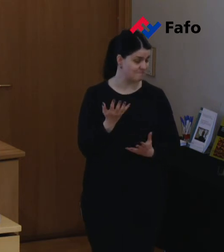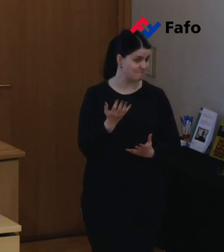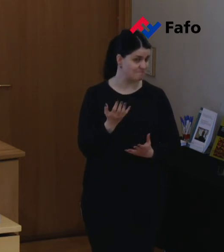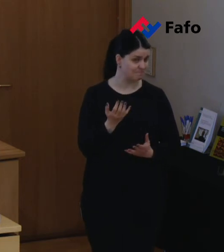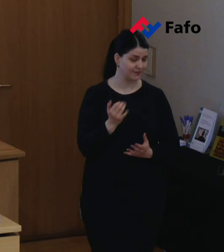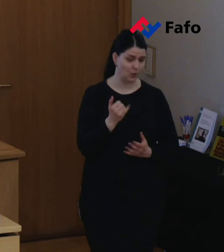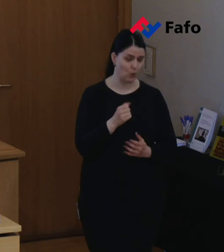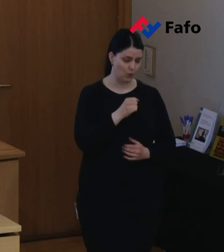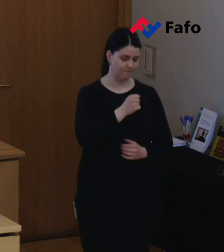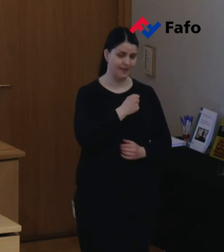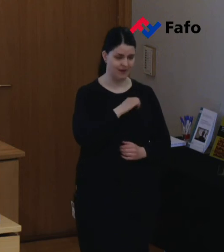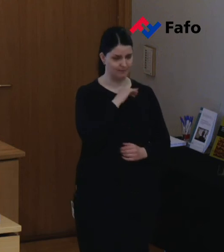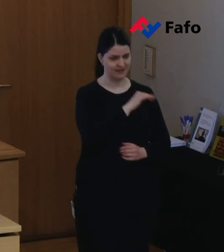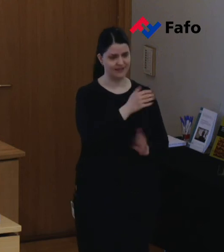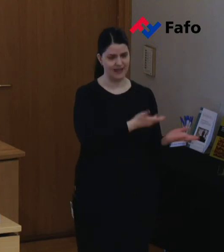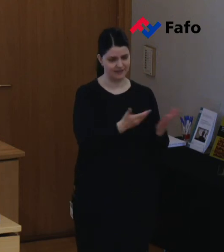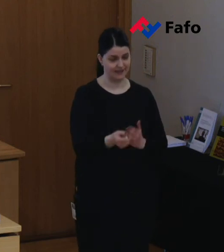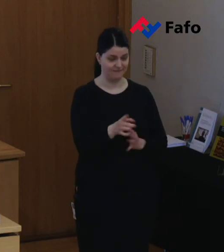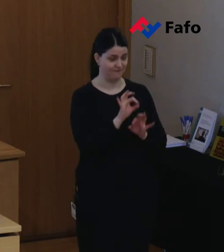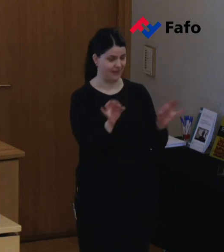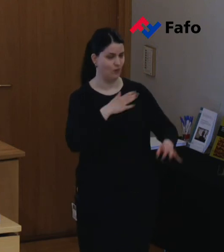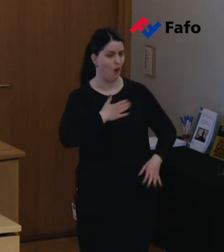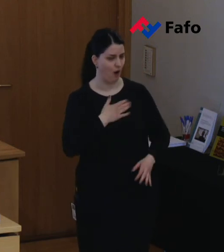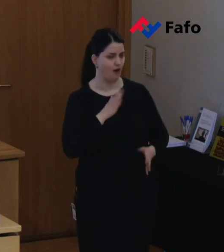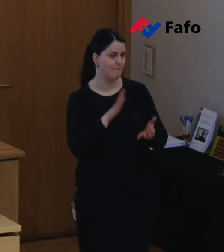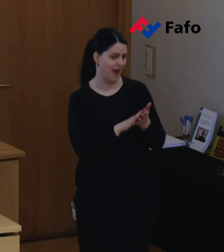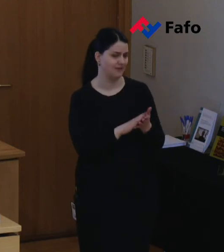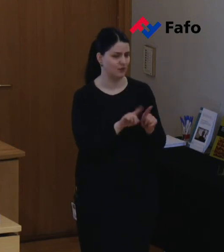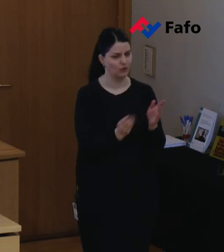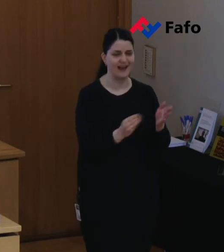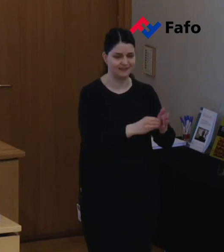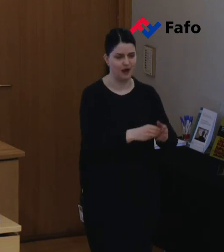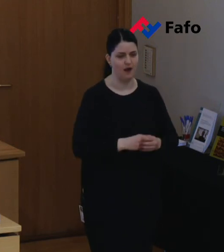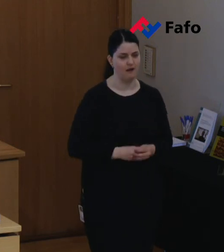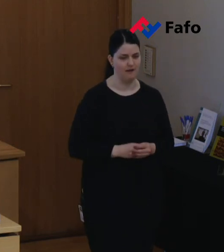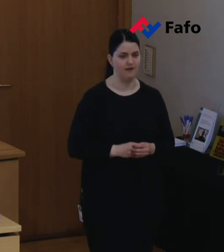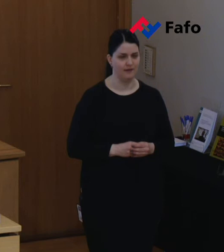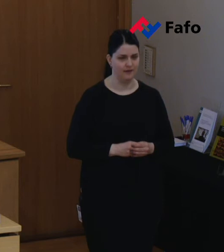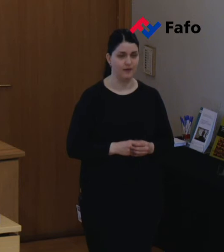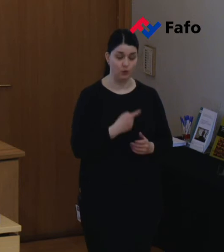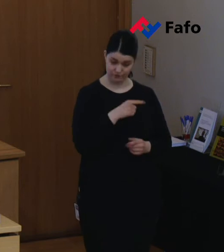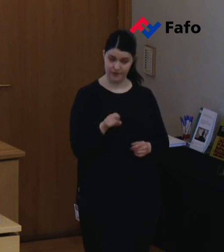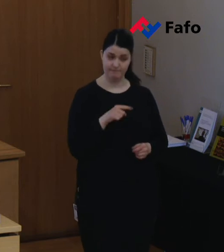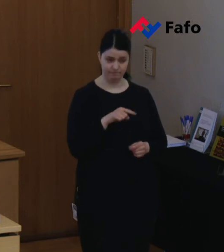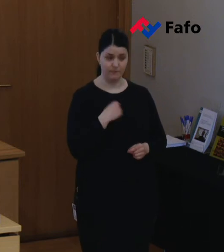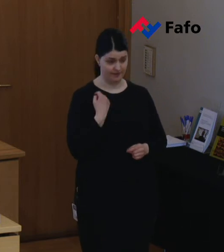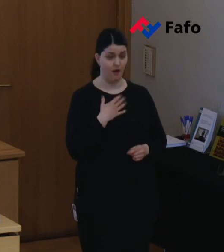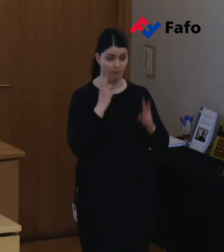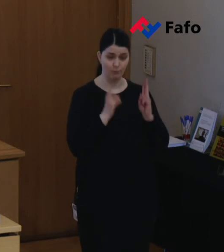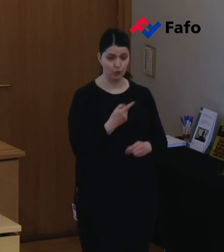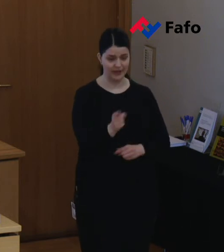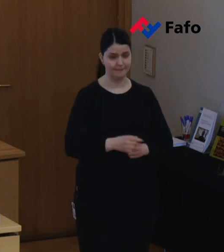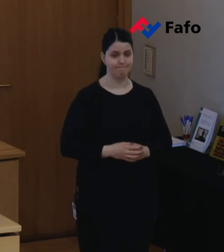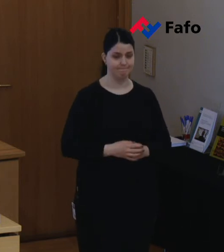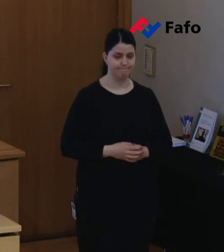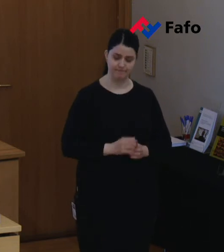Og da har jo vaktmestertjenestene vært fin å ha I bakhånd. Og de har vi også hatt bruk for. Også, altså